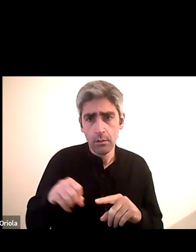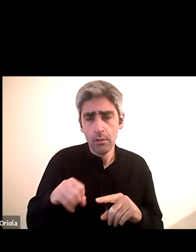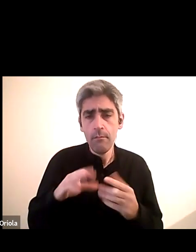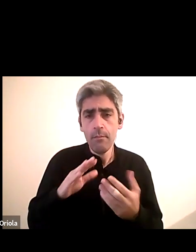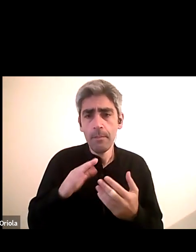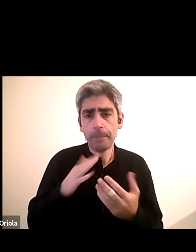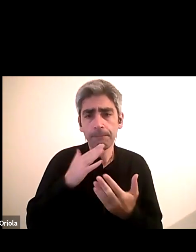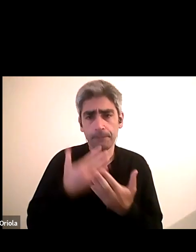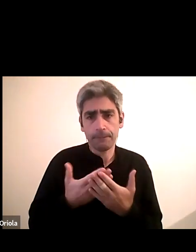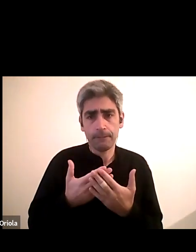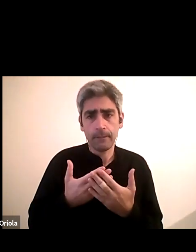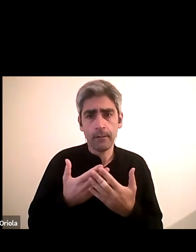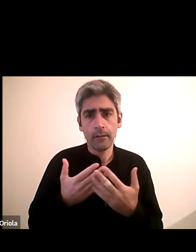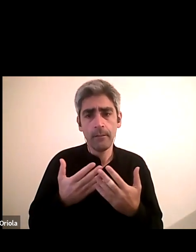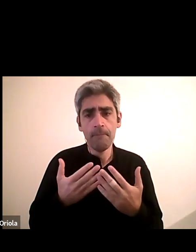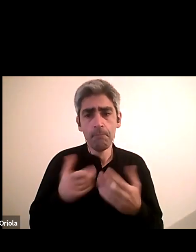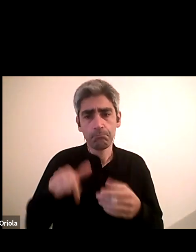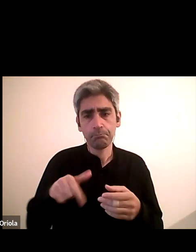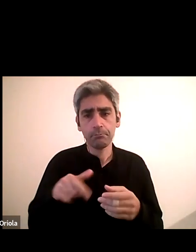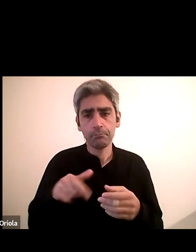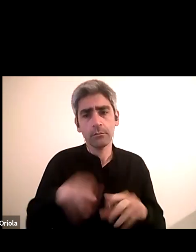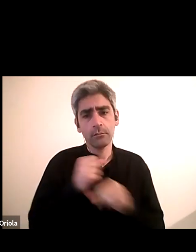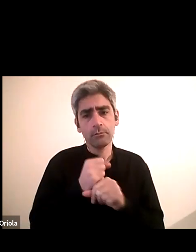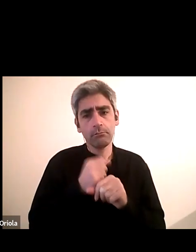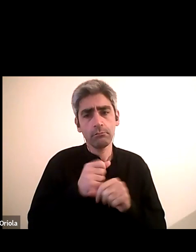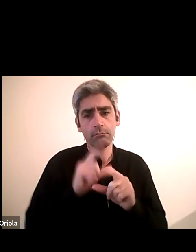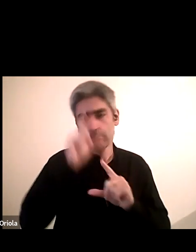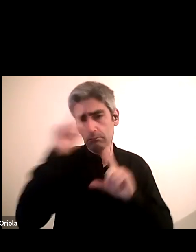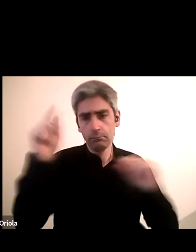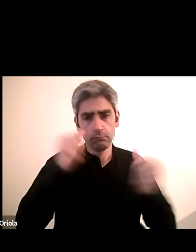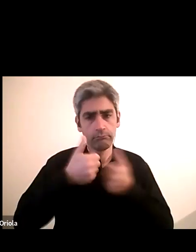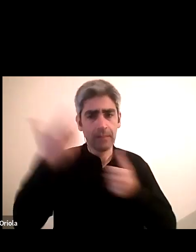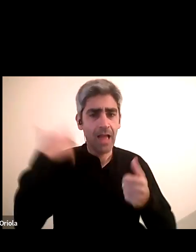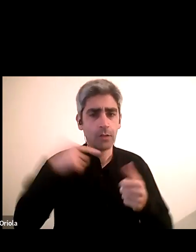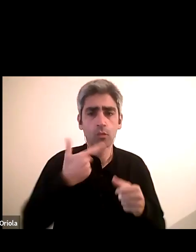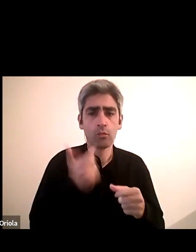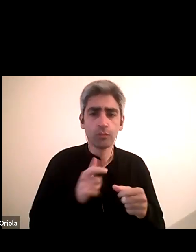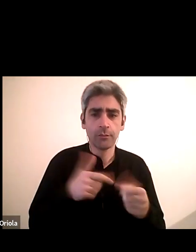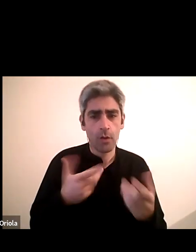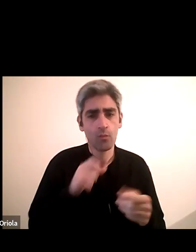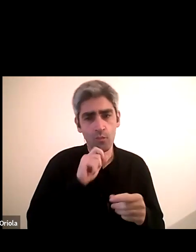que permitem hoje desenvolver atividades que não era possível, mas tem aspectos